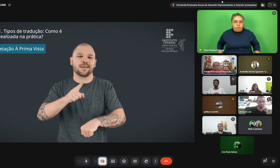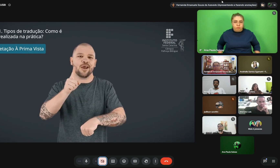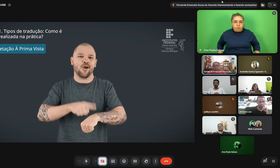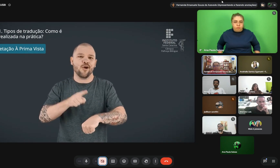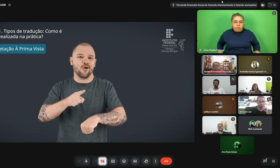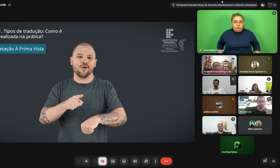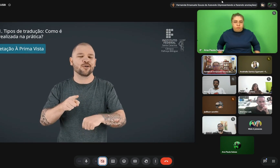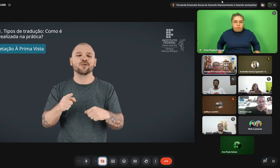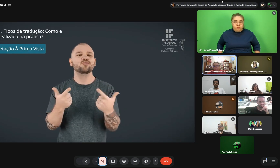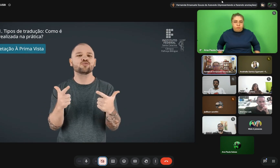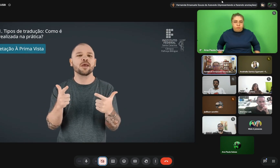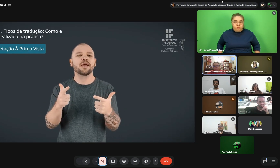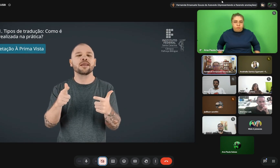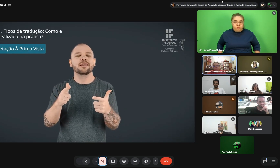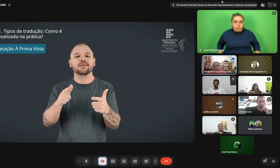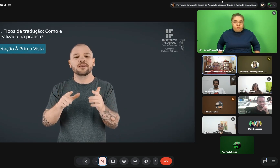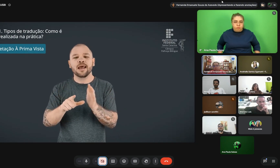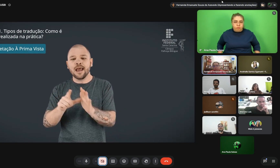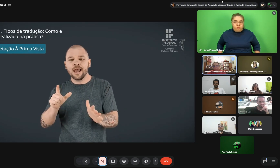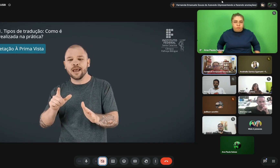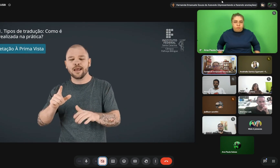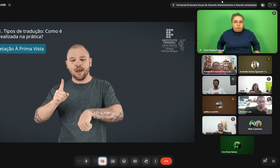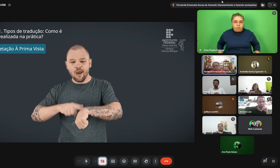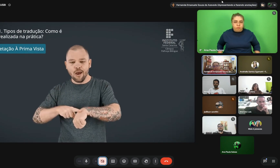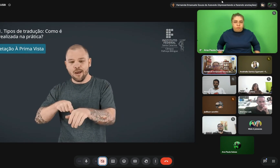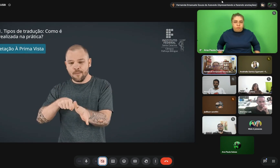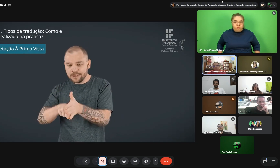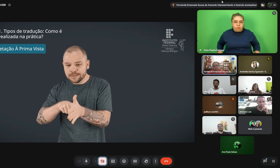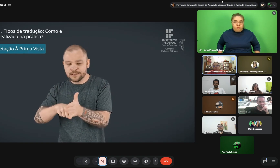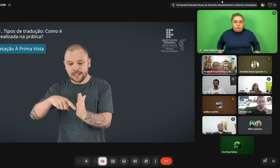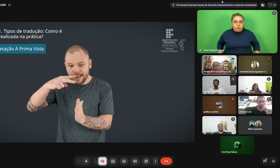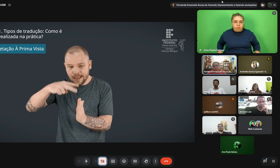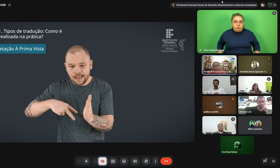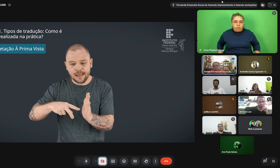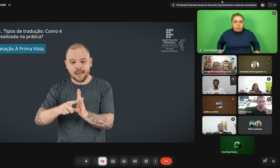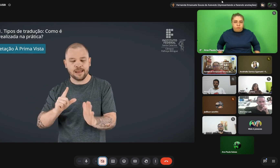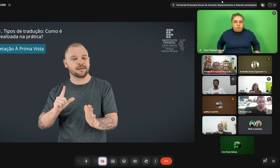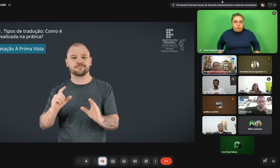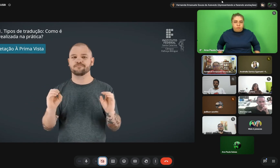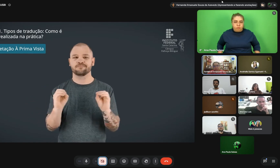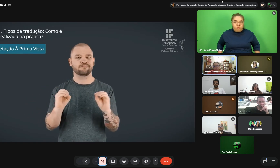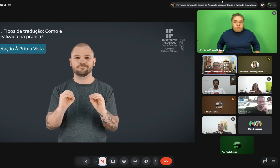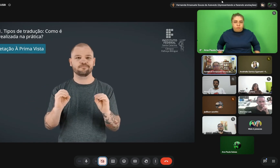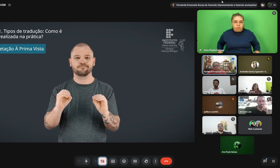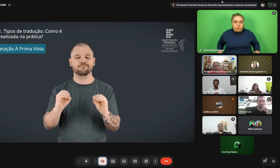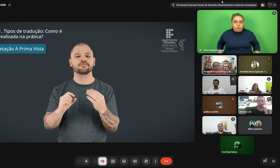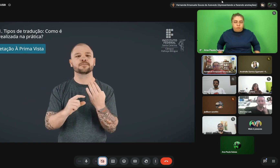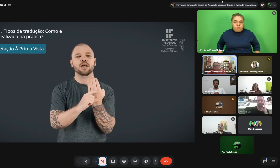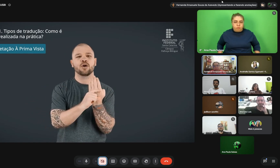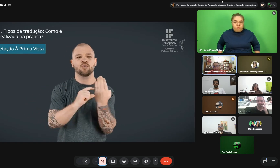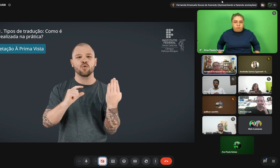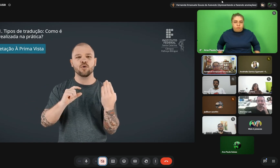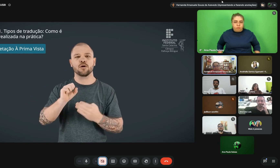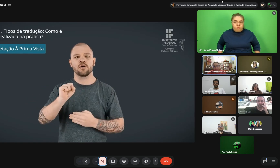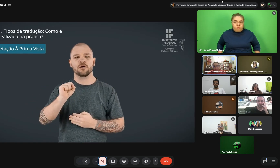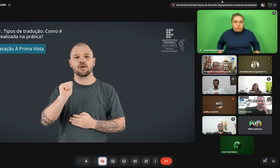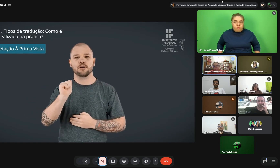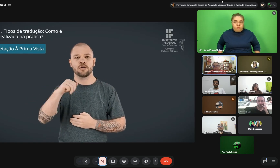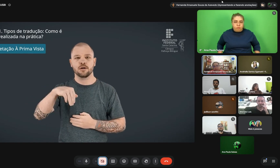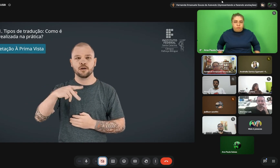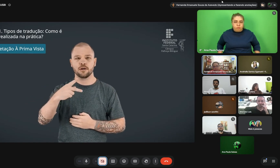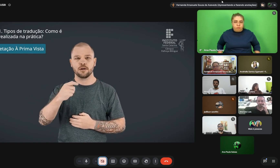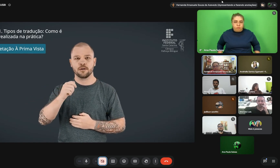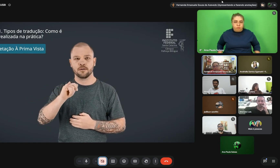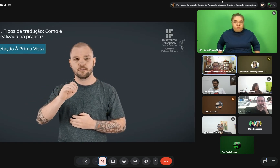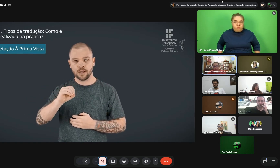mas ela acontece na hora ali, mas ela também usa o texto. Ela não tem tempo antes de pesquisar, de ler vocabulário, dicionário, ela não tem tempo. É